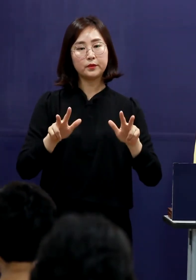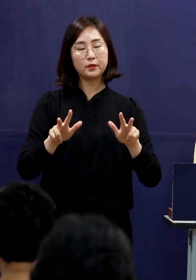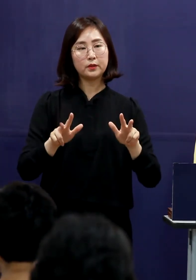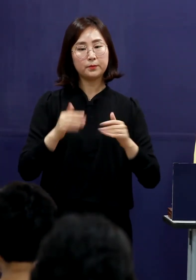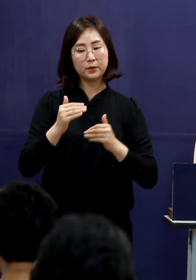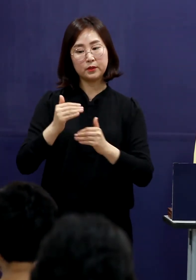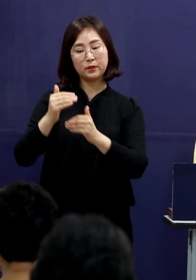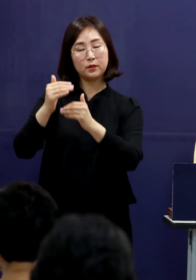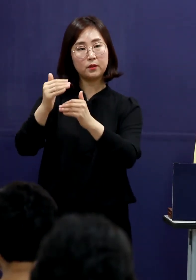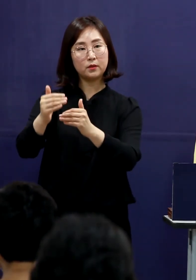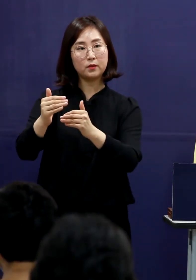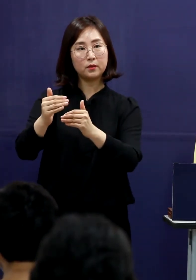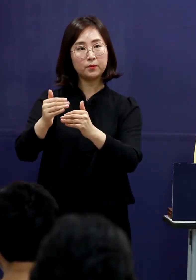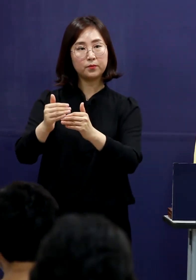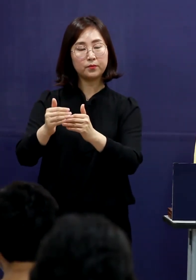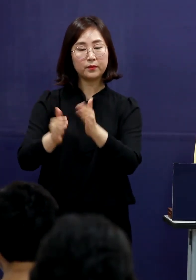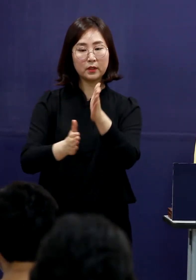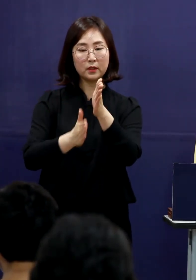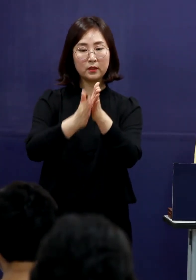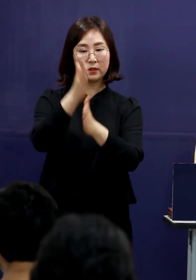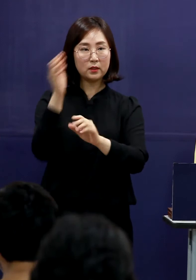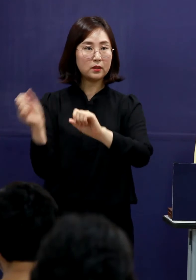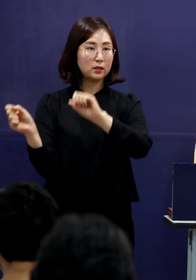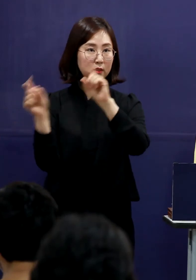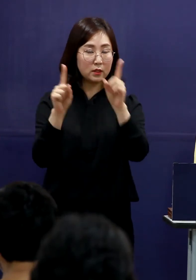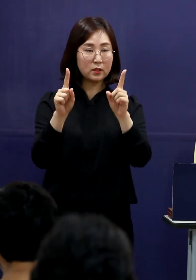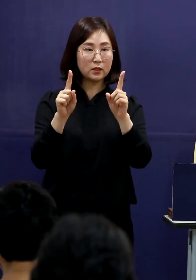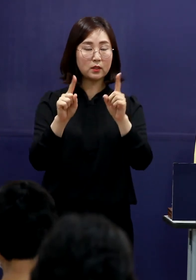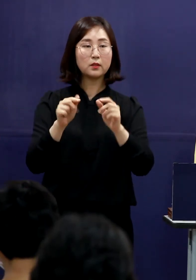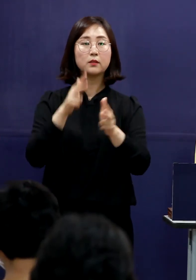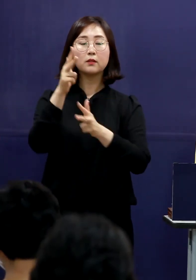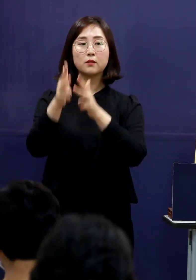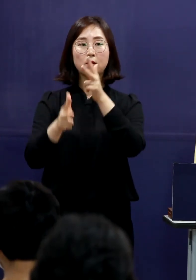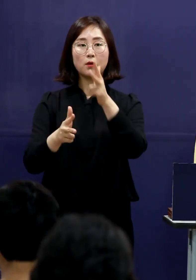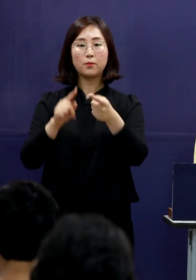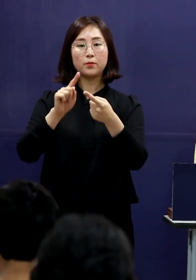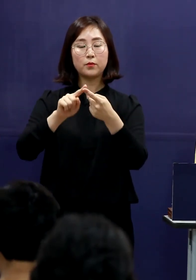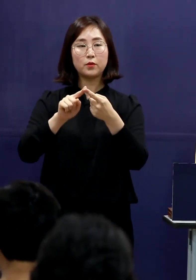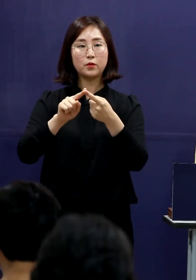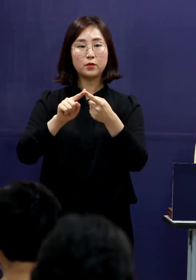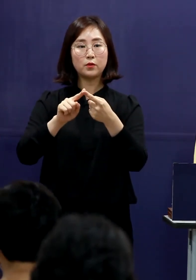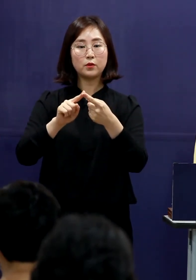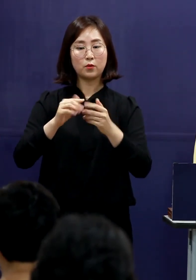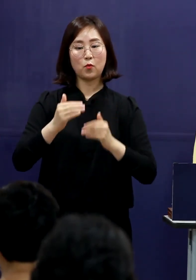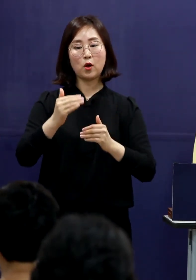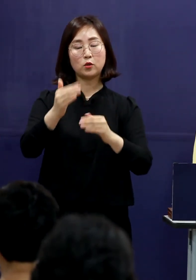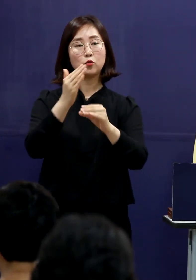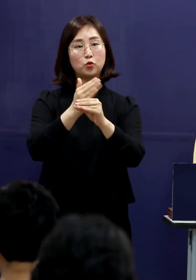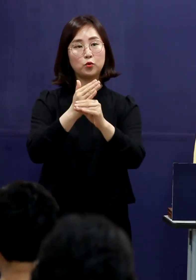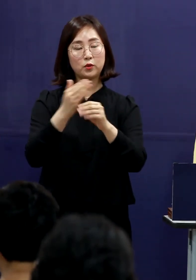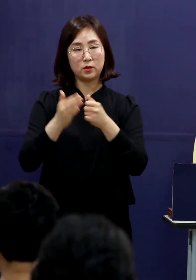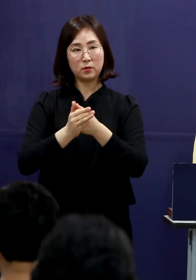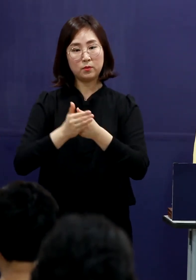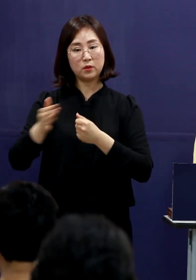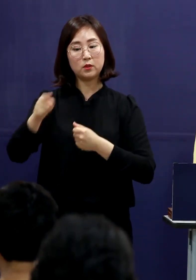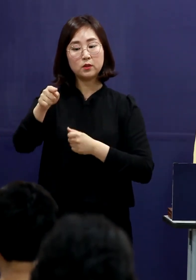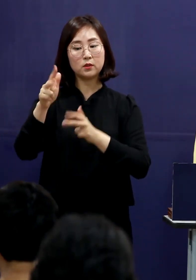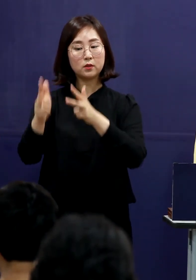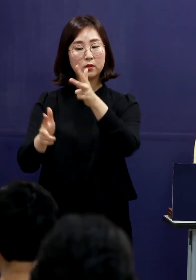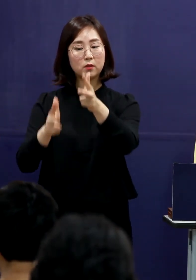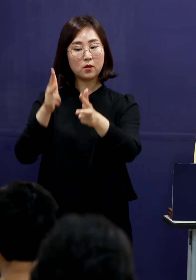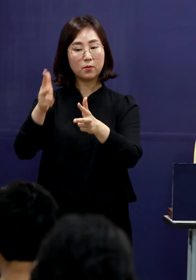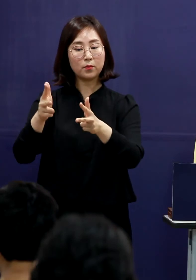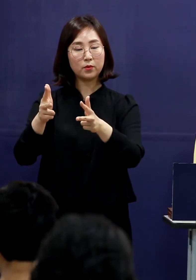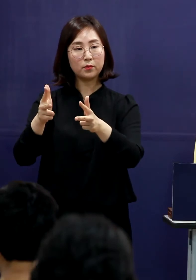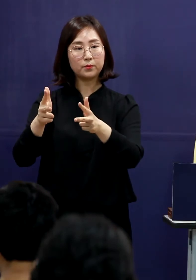진행되고 있는 도시재생 뉴딜 사업 같은 것은 사업이 진행되고 있는 단계이기 때문에 이런 사업들은